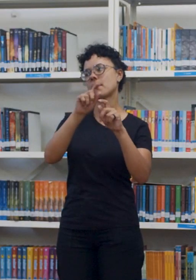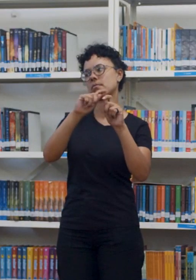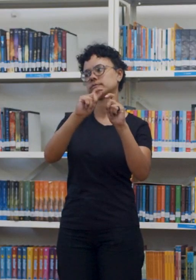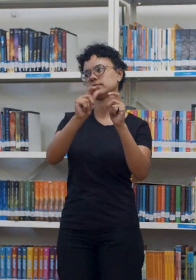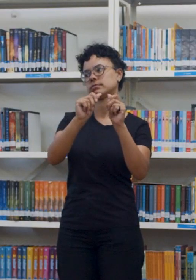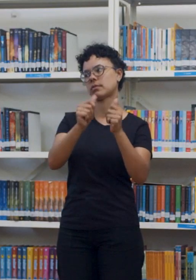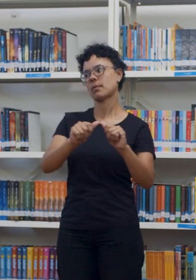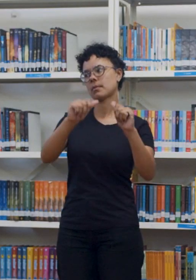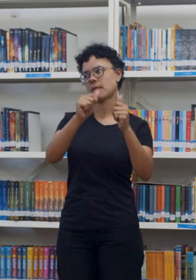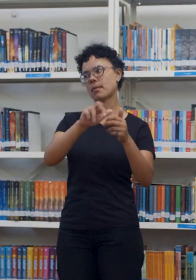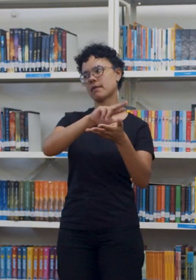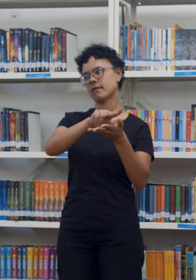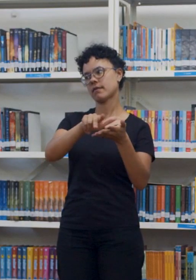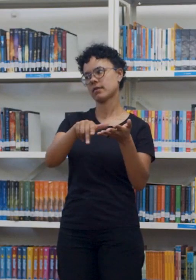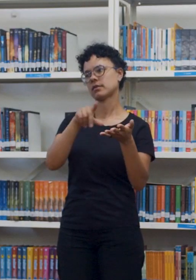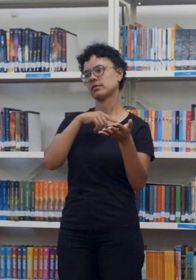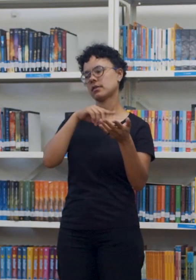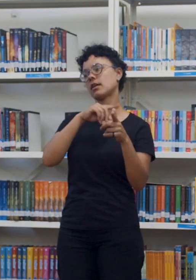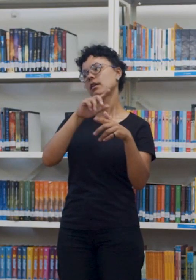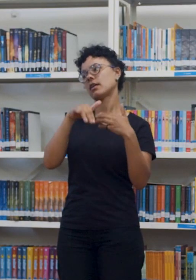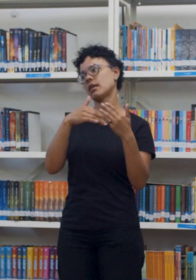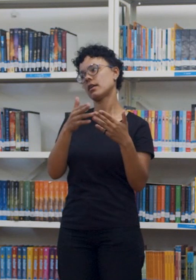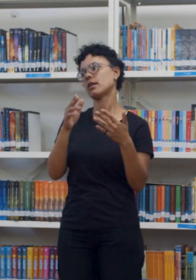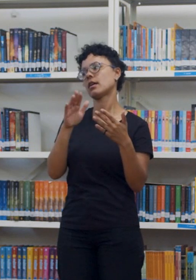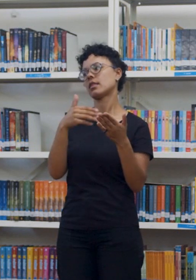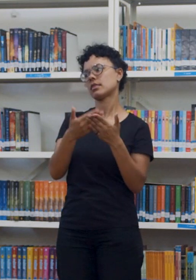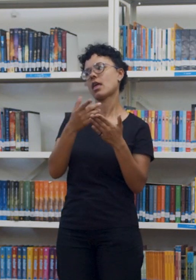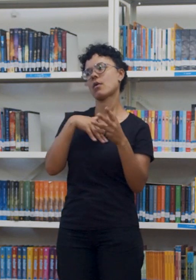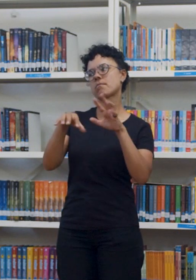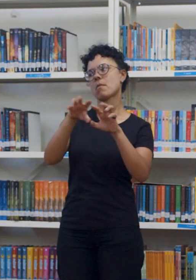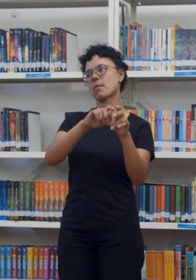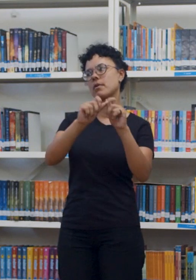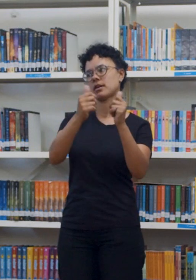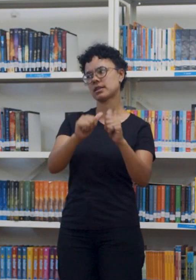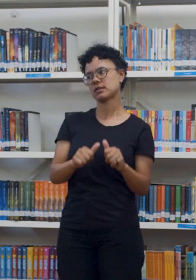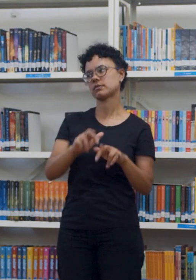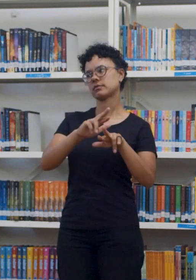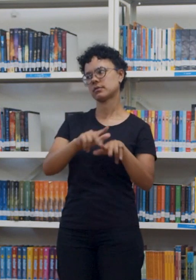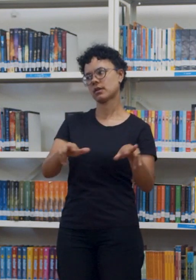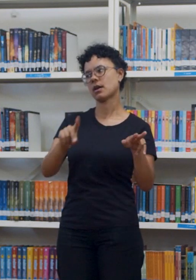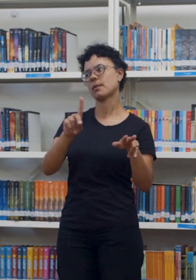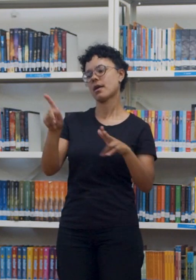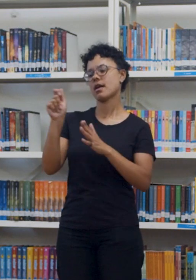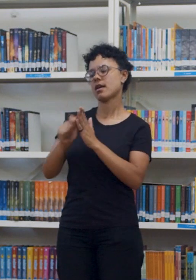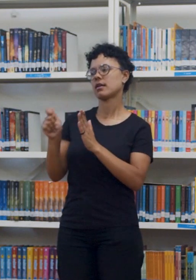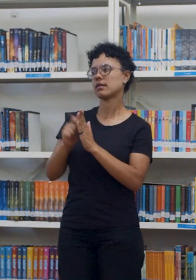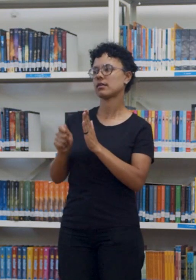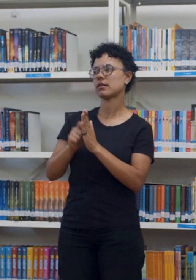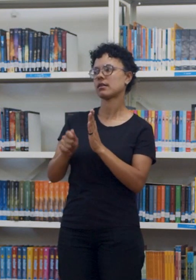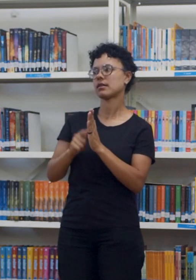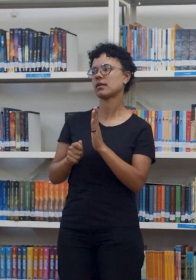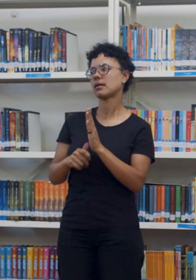as mãos. Por isso, desde então, eu pianíssimo. Mas a escrita,